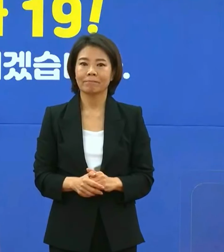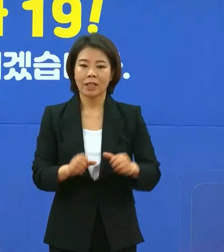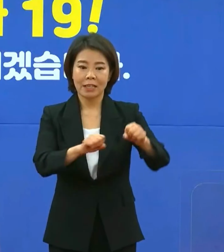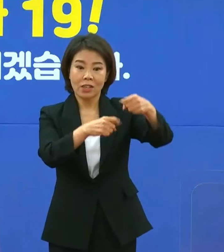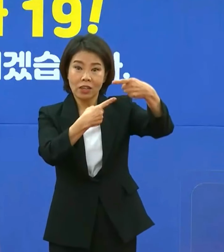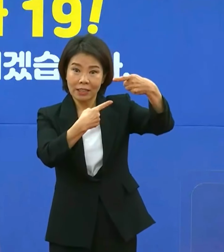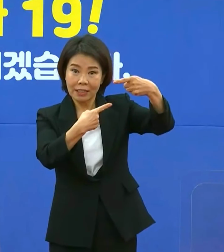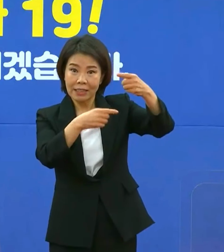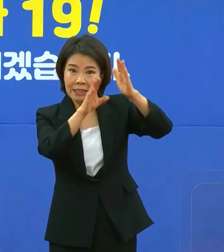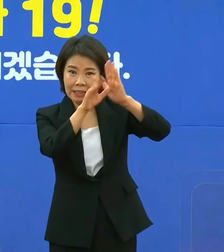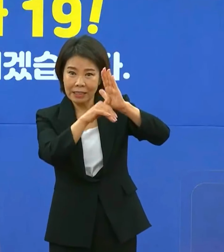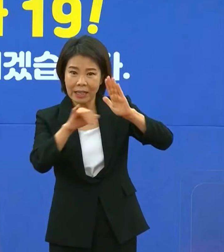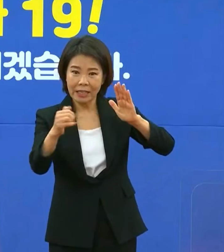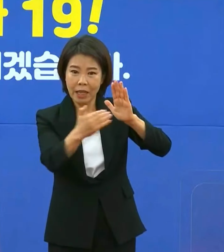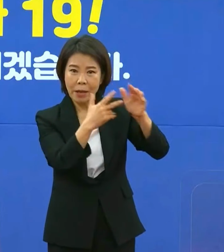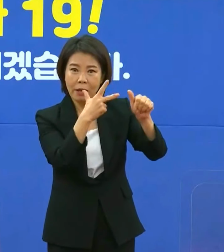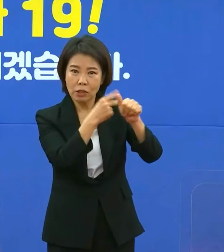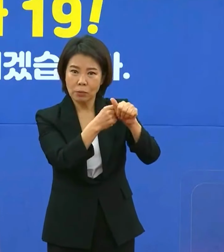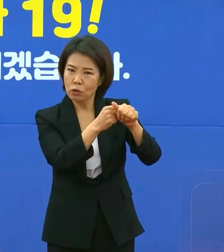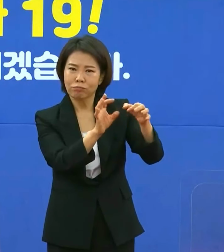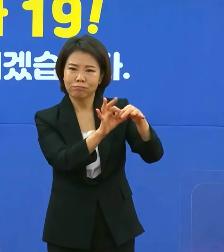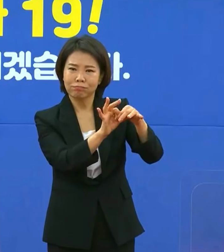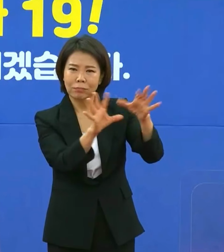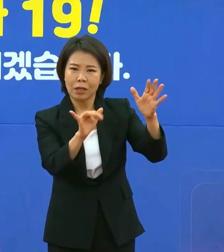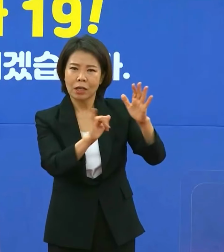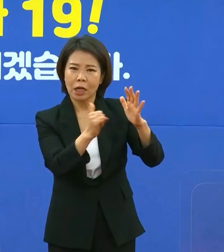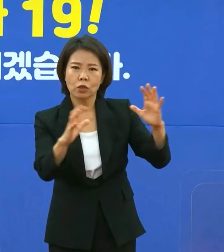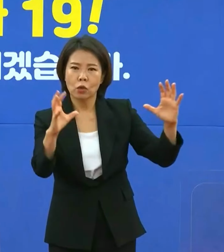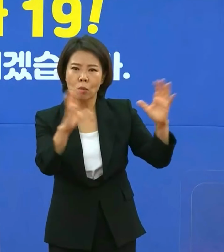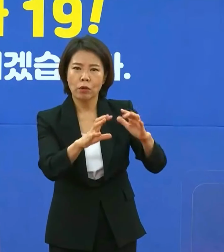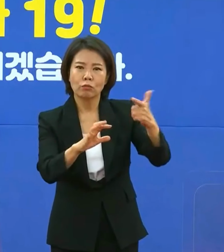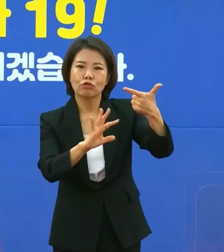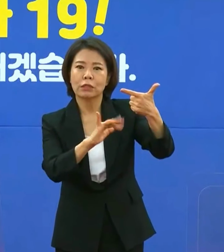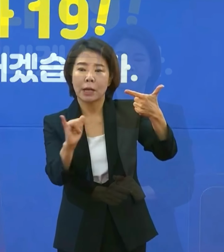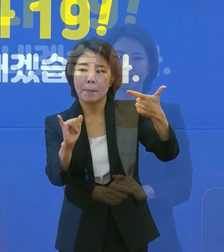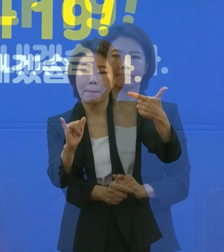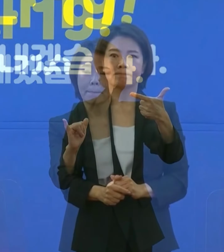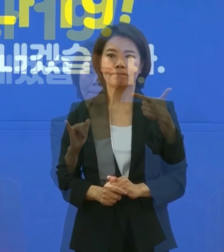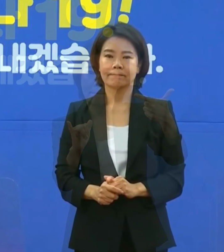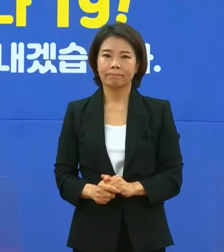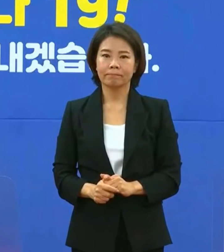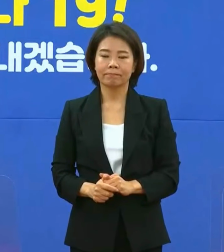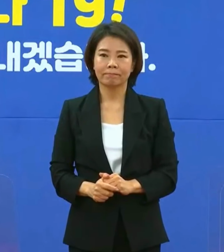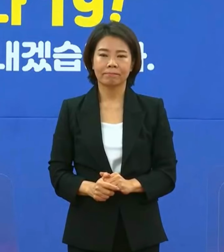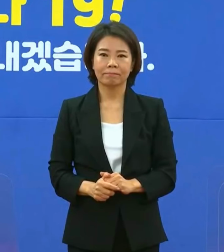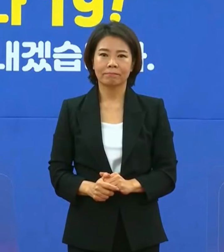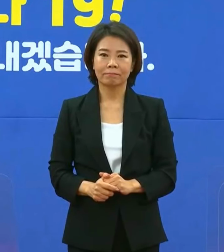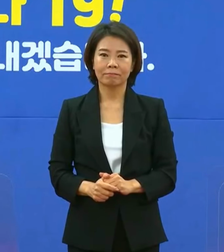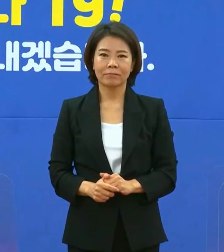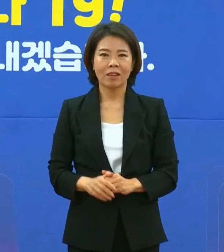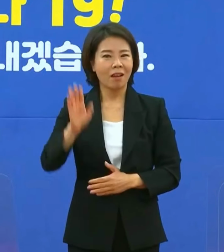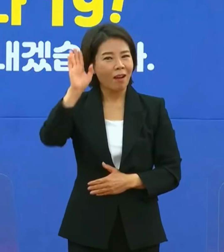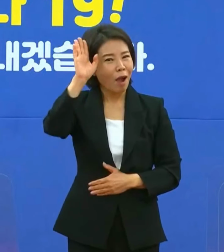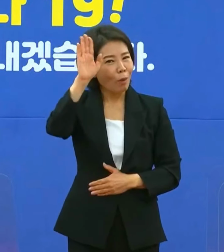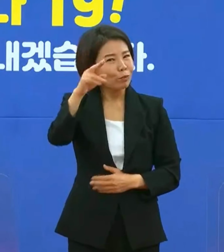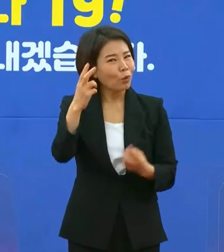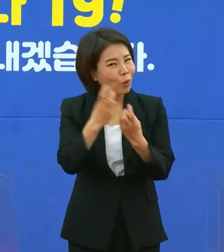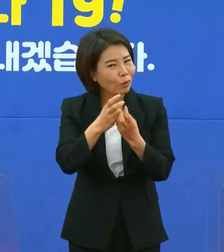연휴에는 예방접종 유무와 상관없이 가정 모이면 6명까지 입니다 사실은 전망 예측이 쉽지